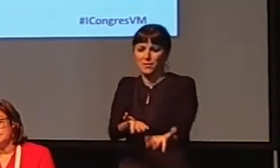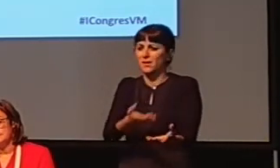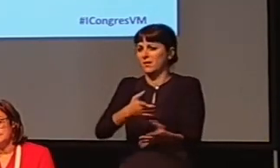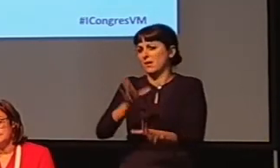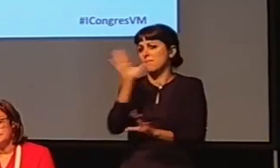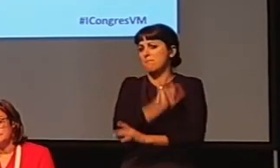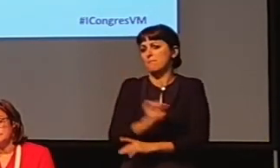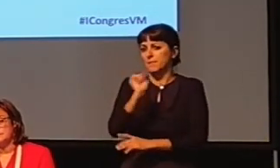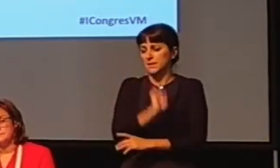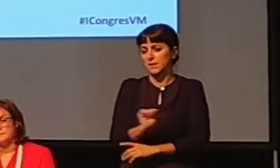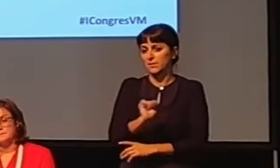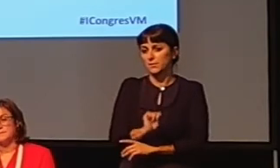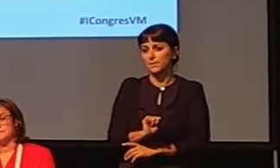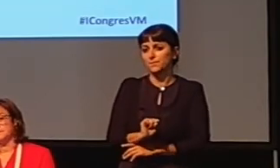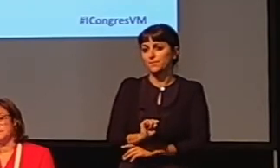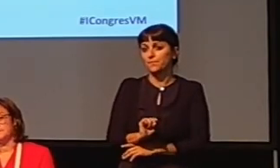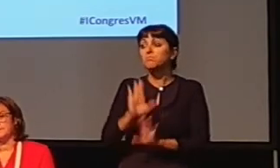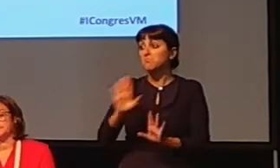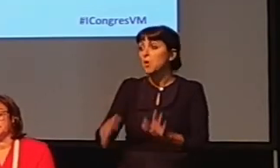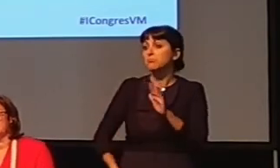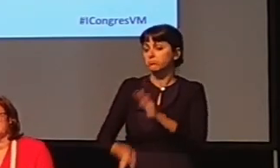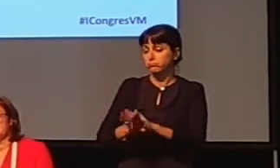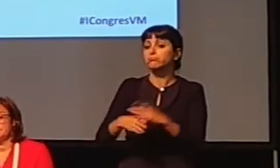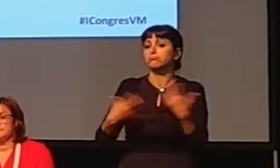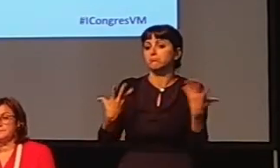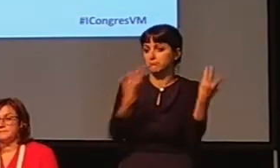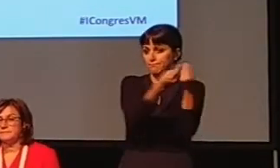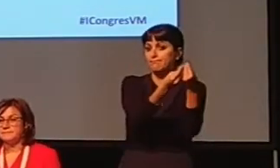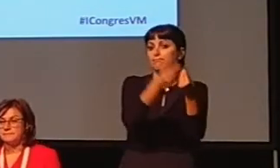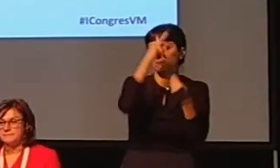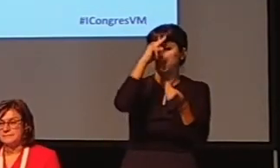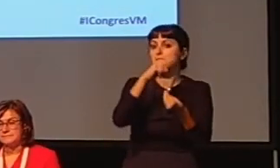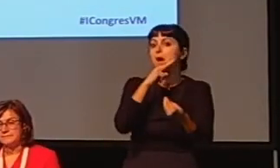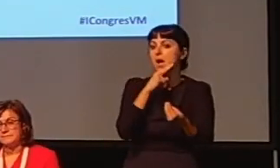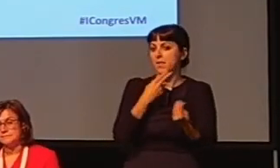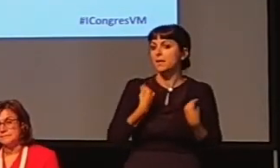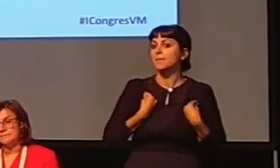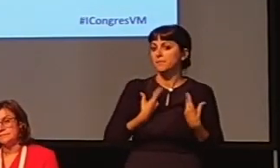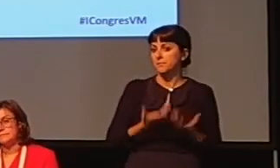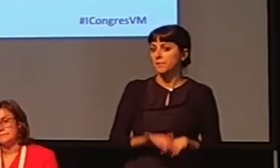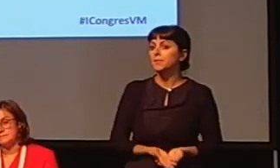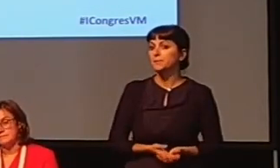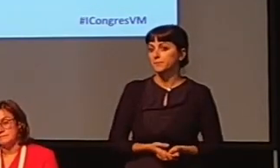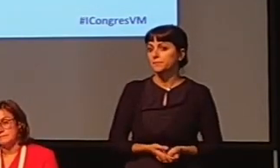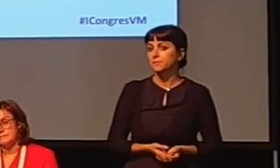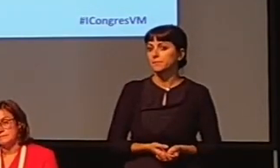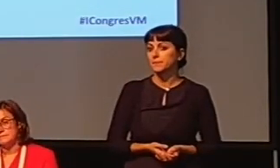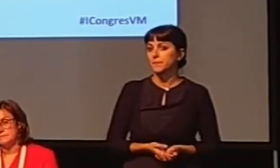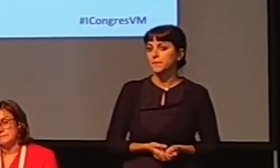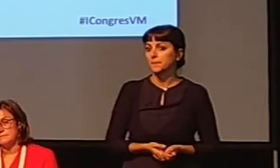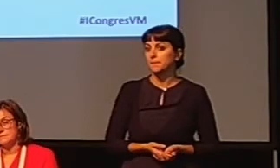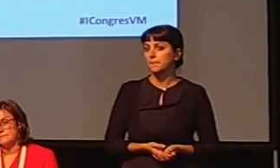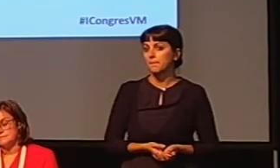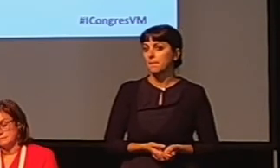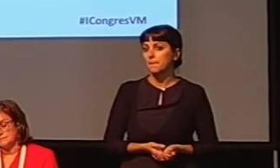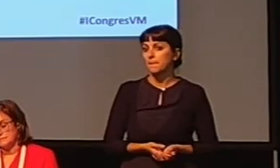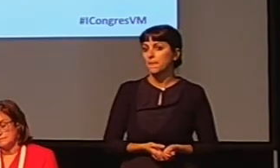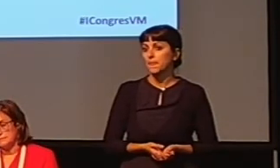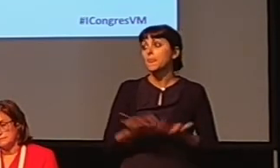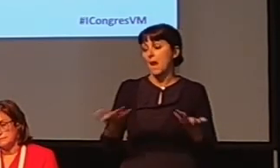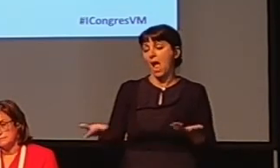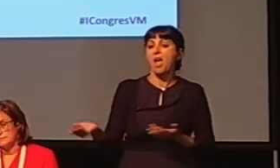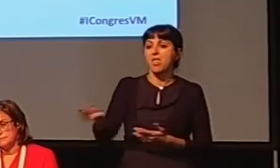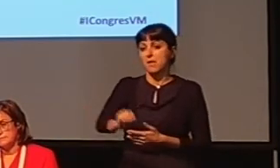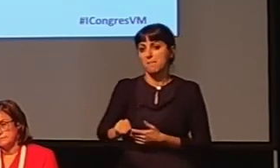extraordinario y sigue viviendo con el padre. Con lo que además la jueza le quitó la custodia a